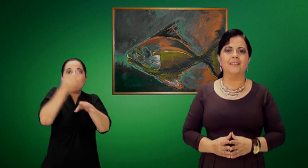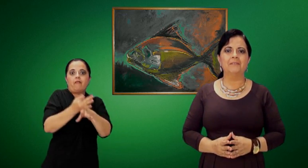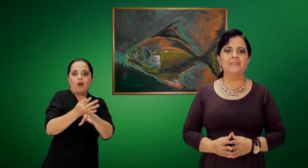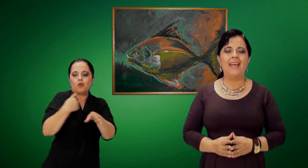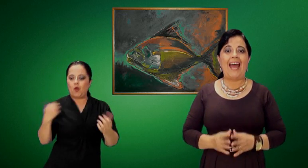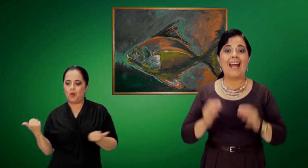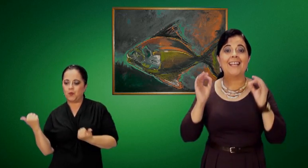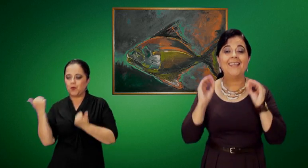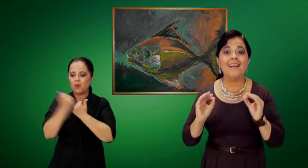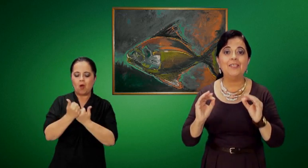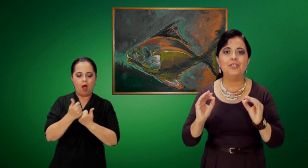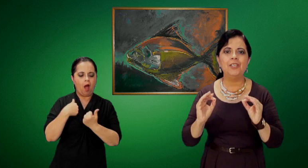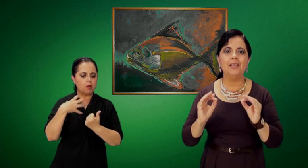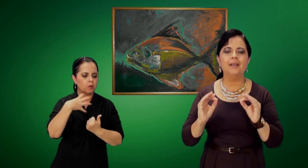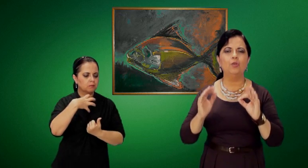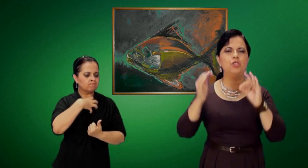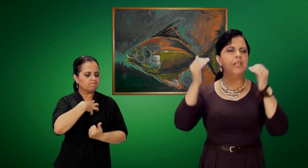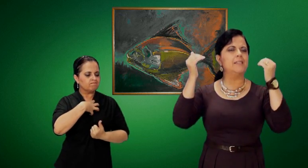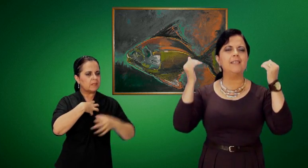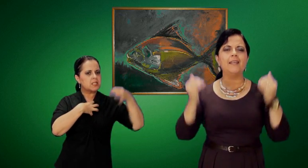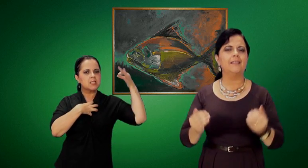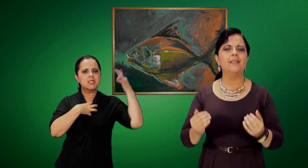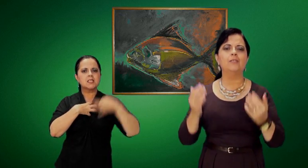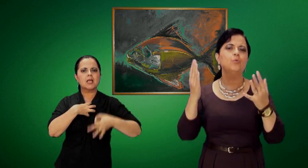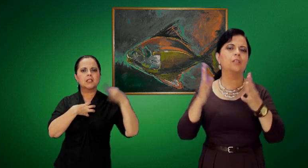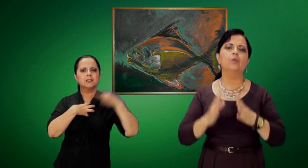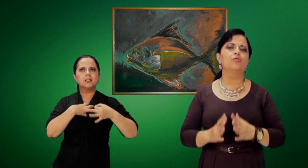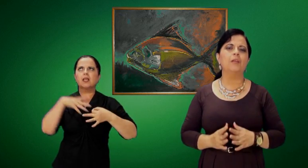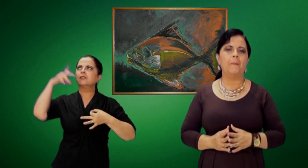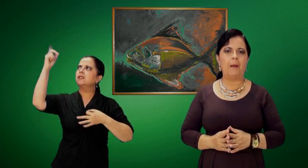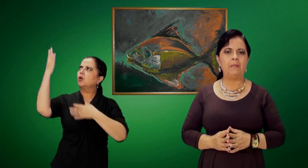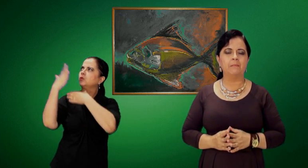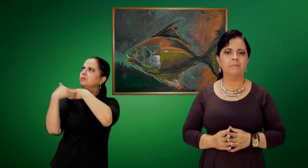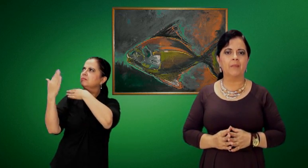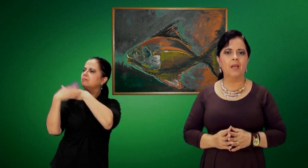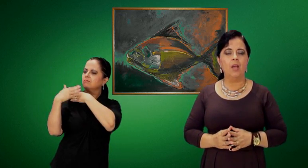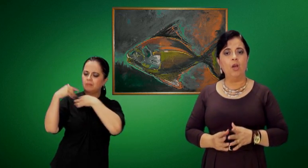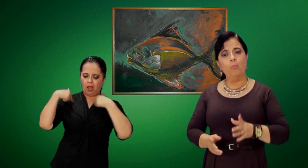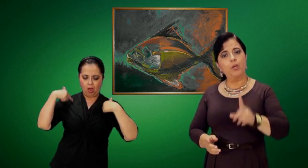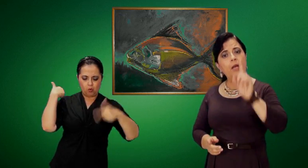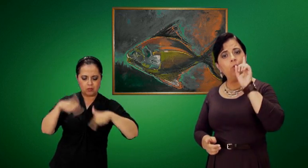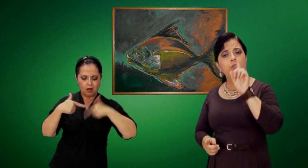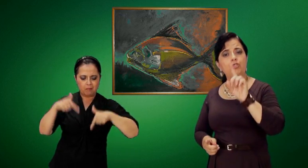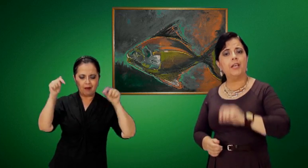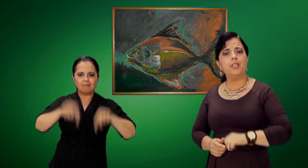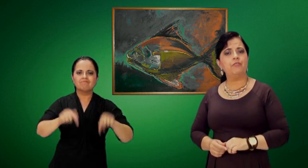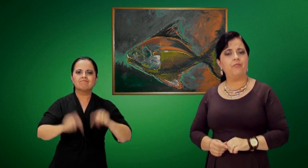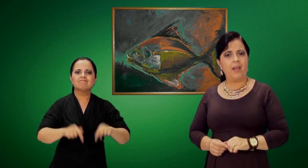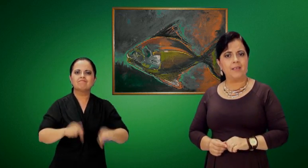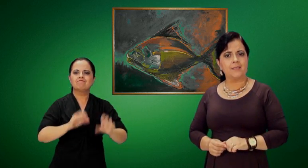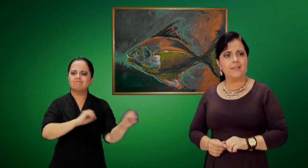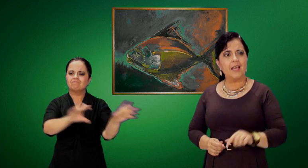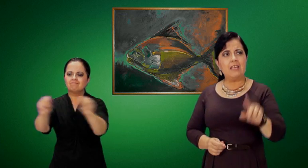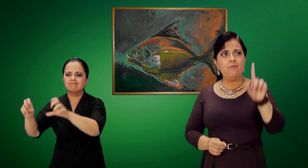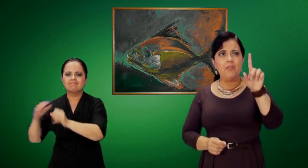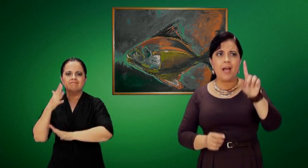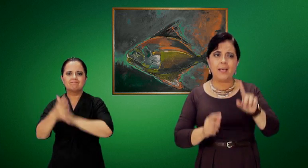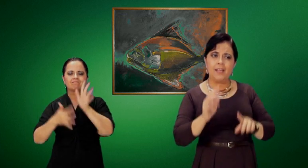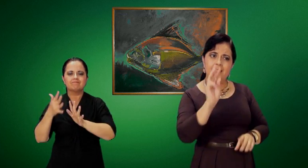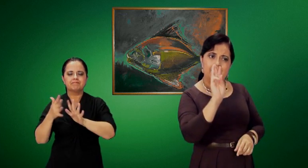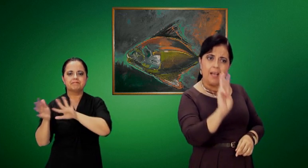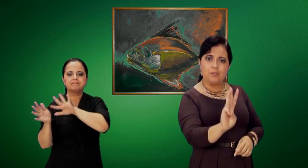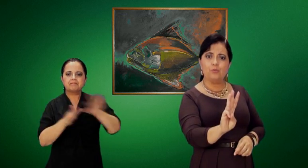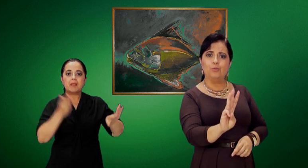lugar dela. Aquele dia eu tinha certeza do que Deus tinha para mim. Porque quando eu cheguei de férias e